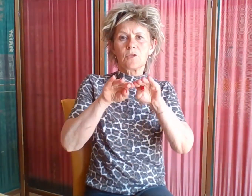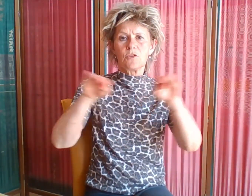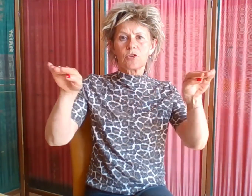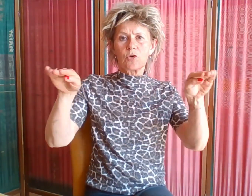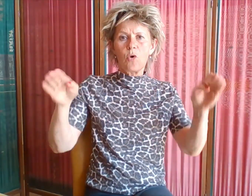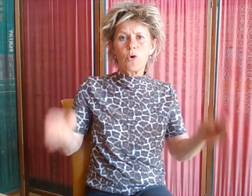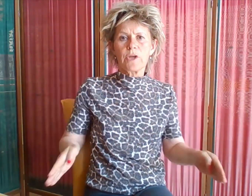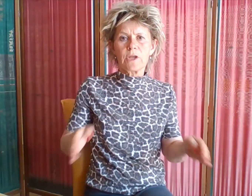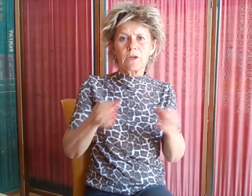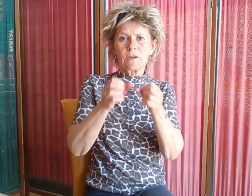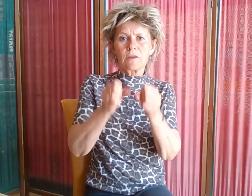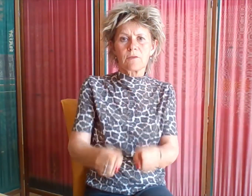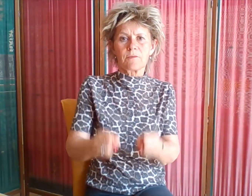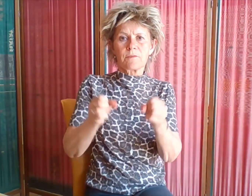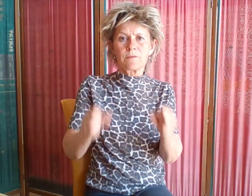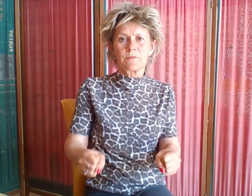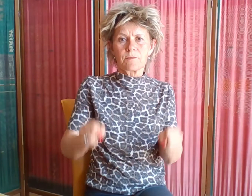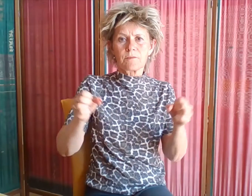De kooi.